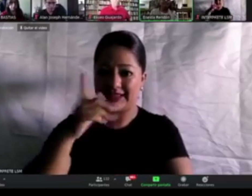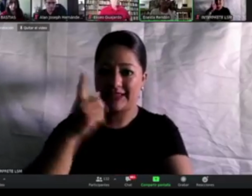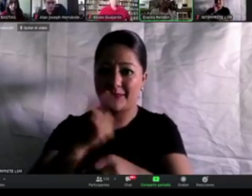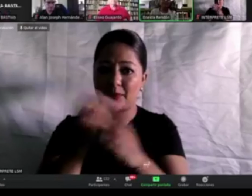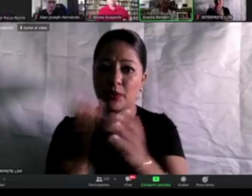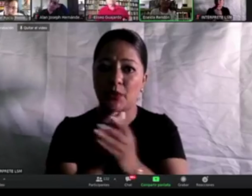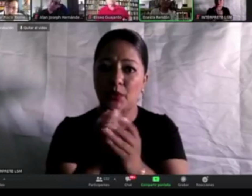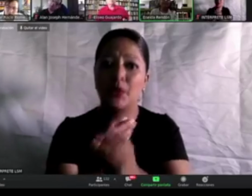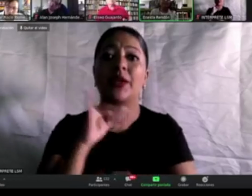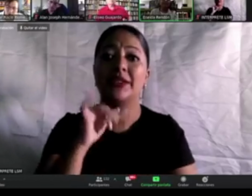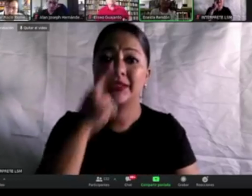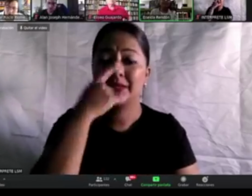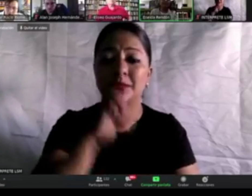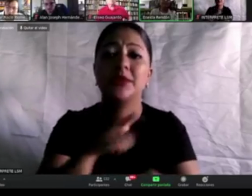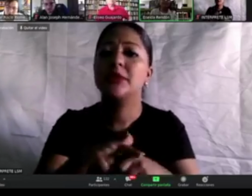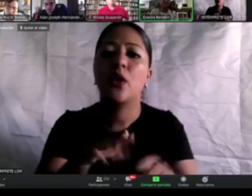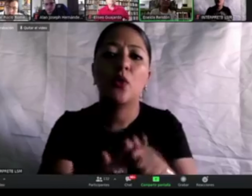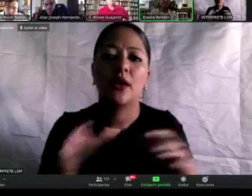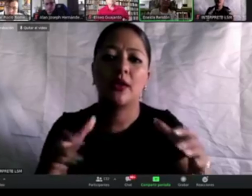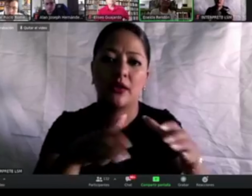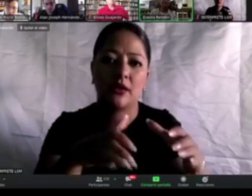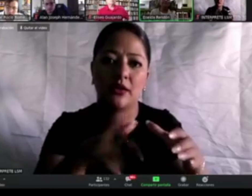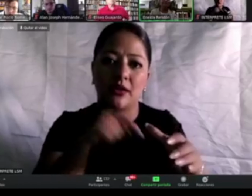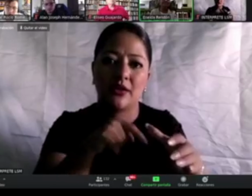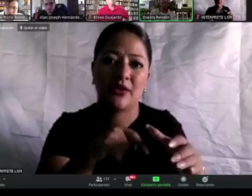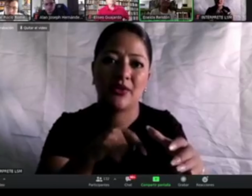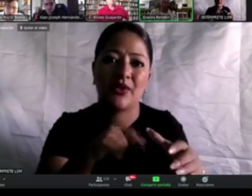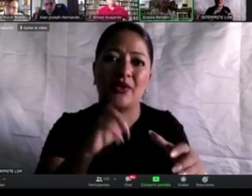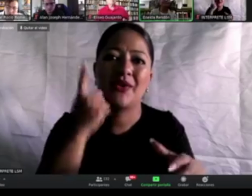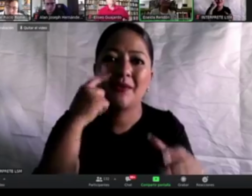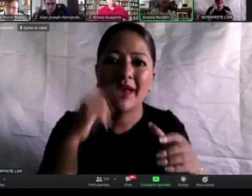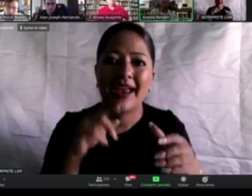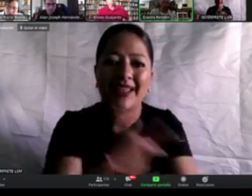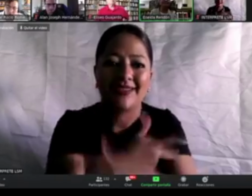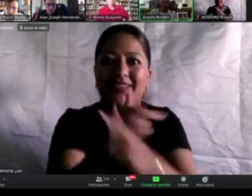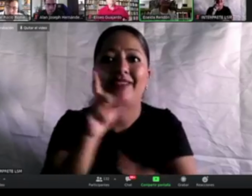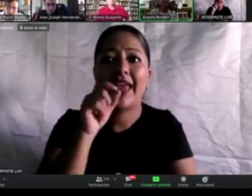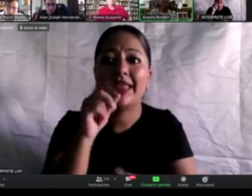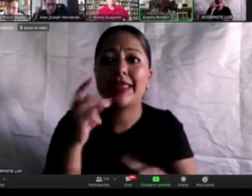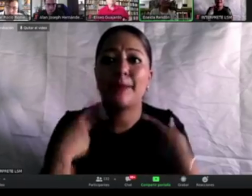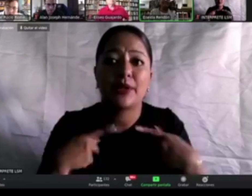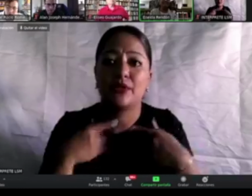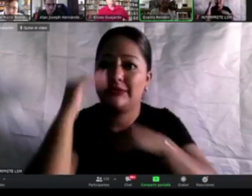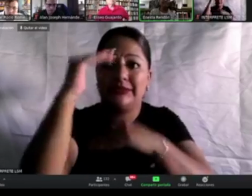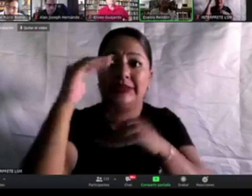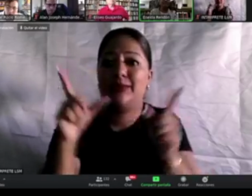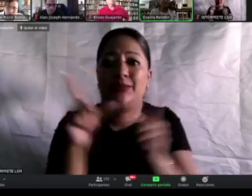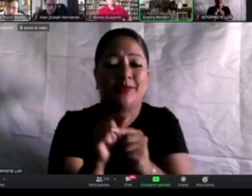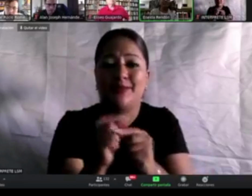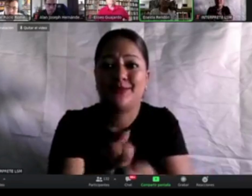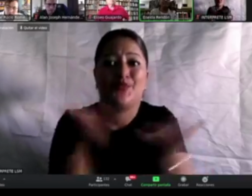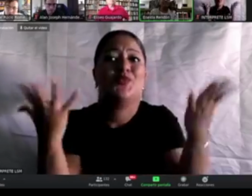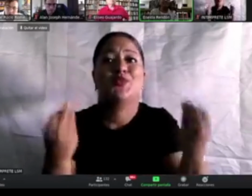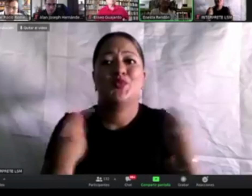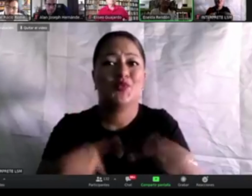especialmente para la comunidad de Udasa Virtual porque ya no puedo atender más de 20 personas entonces este vamos a